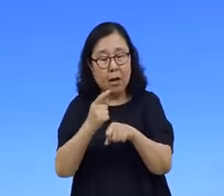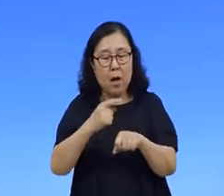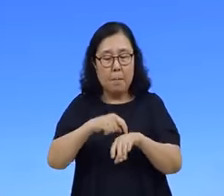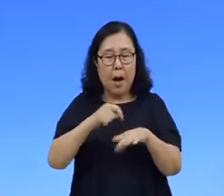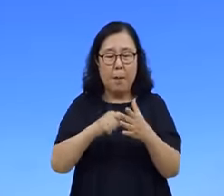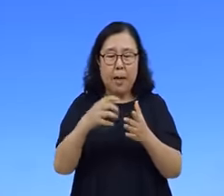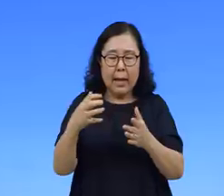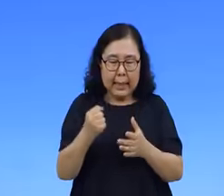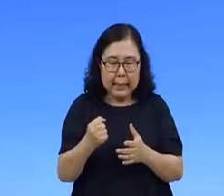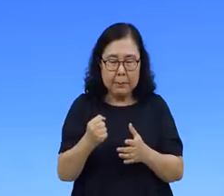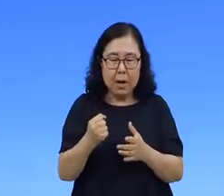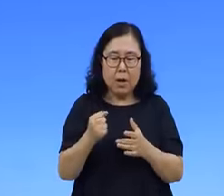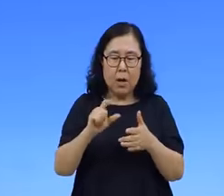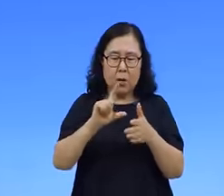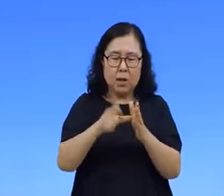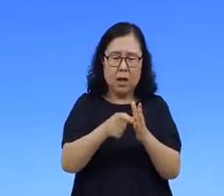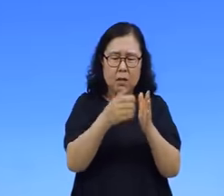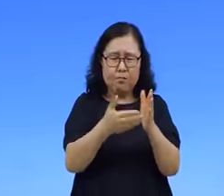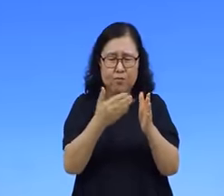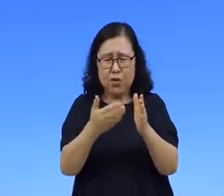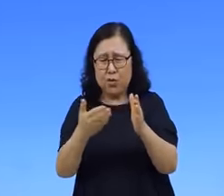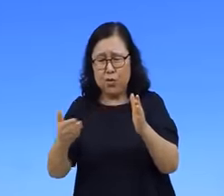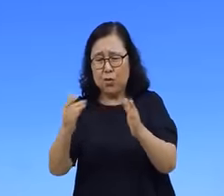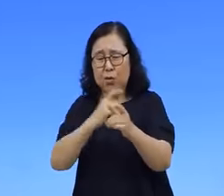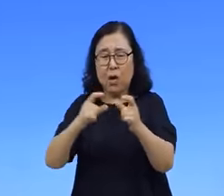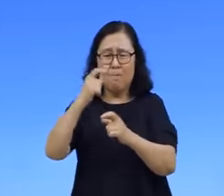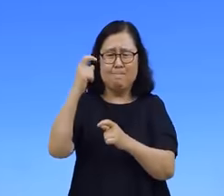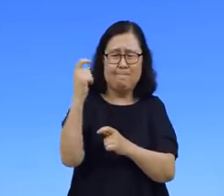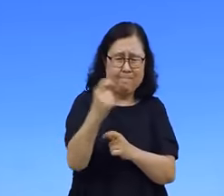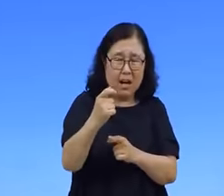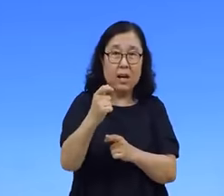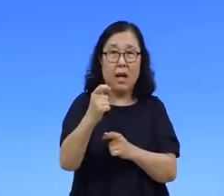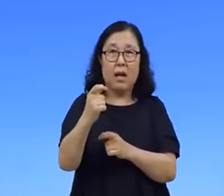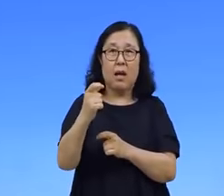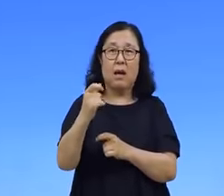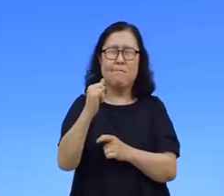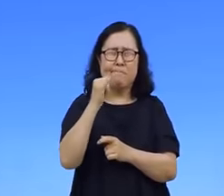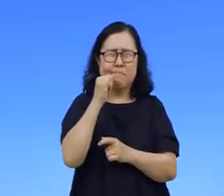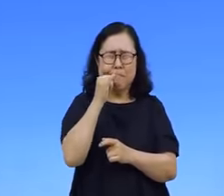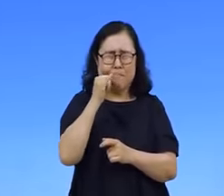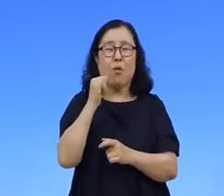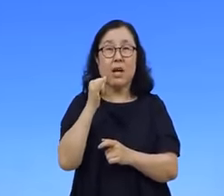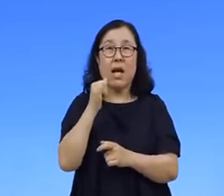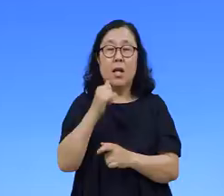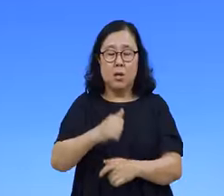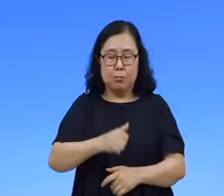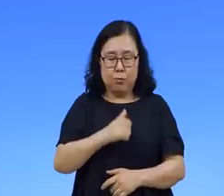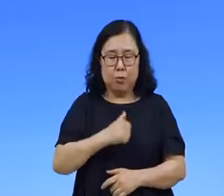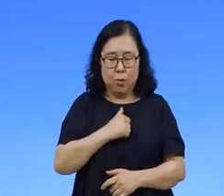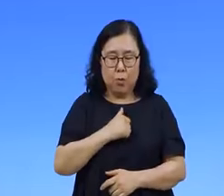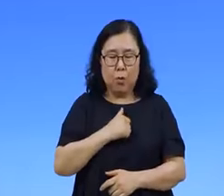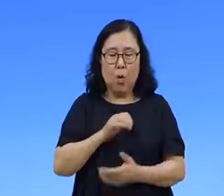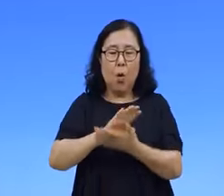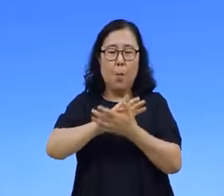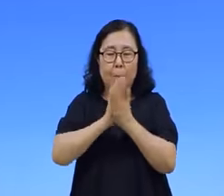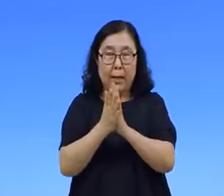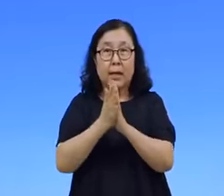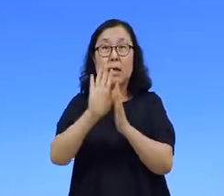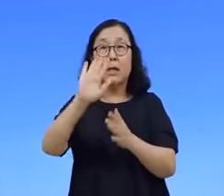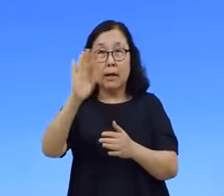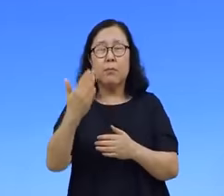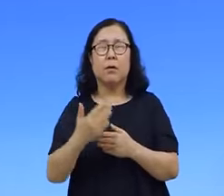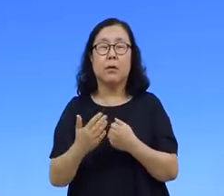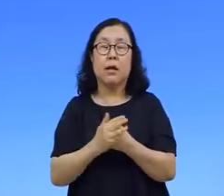더 강력하고 더 독한 분노로 변해가기 때문이라는 겁니다. 이건 오늘 본문의 설명도 그대로 원리를 발견할